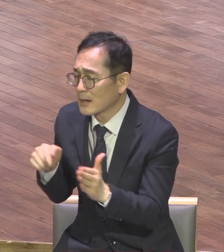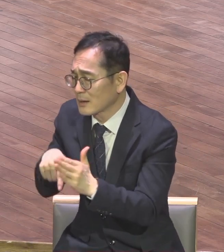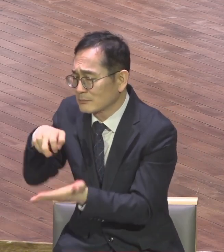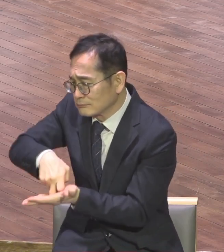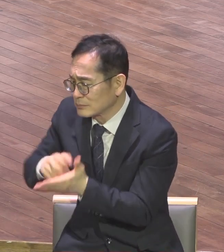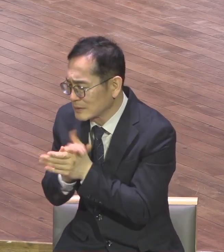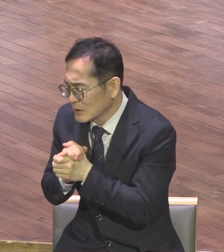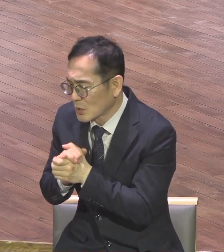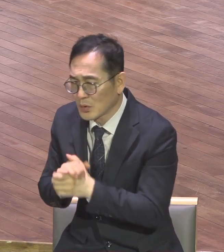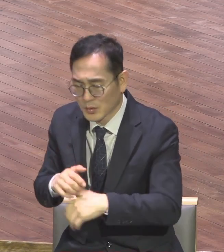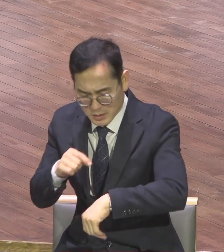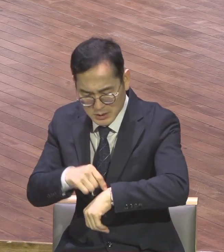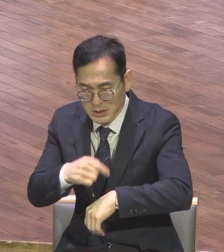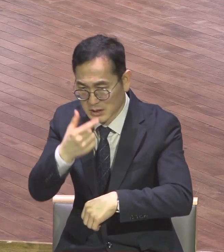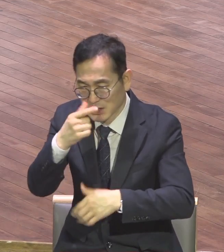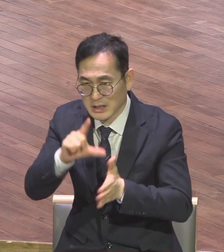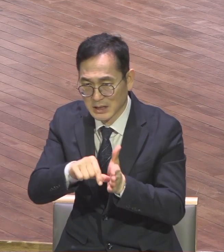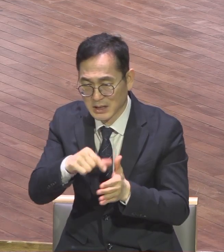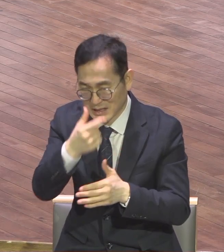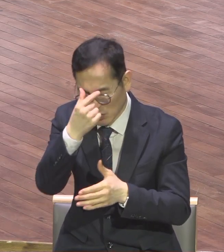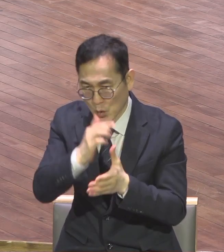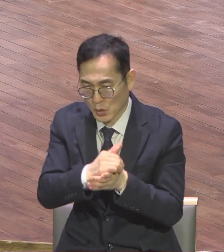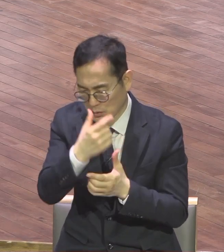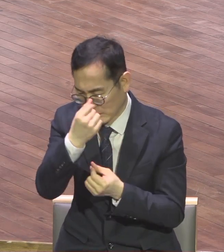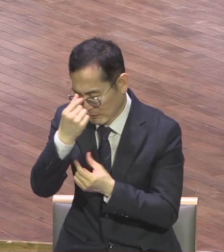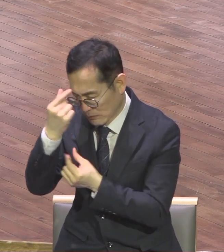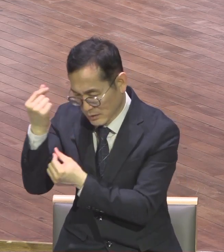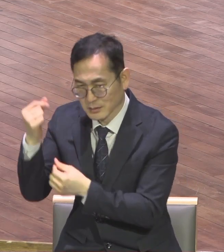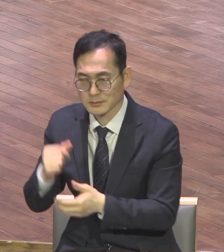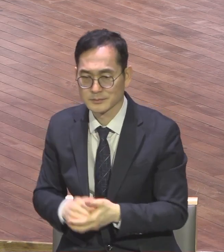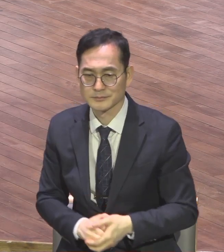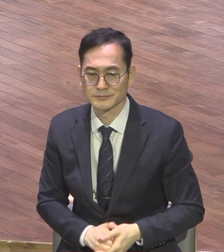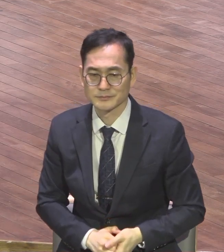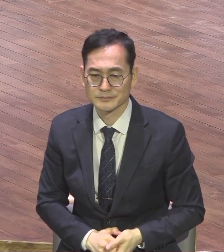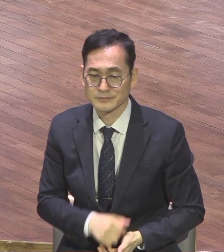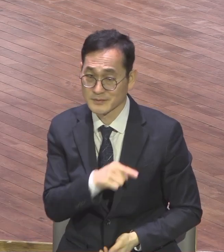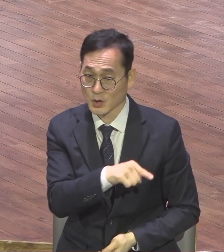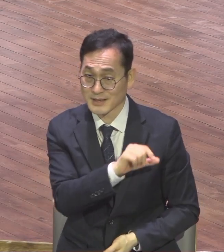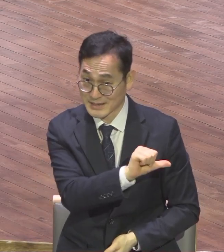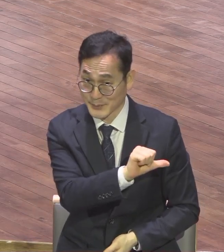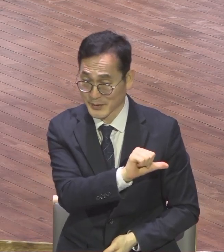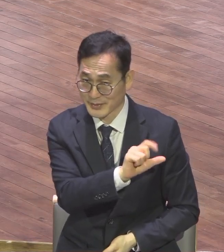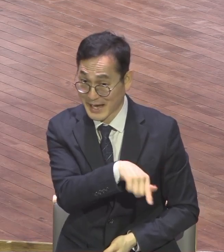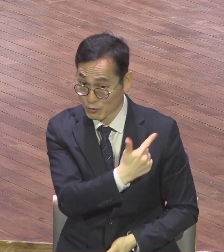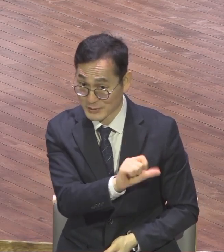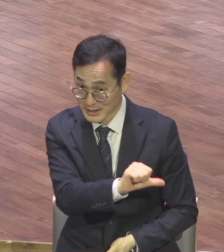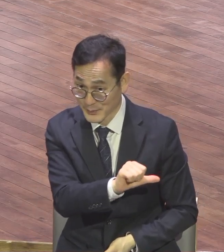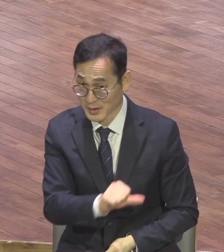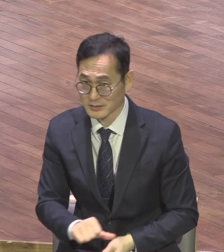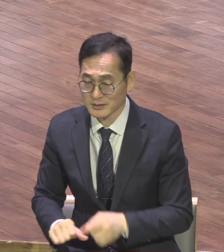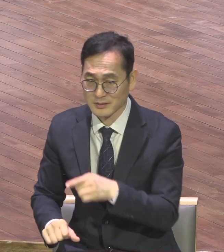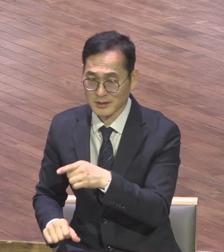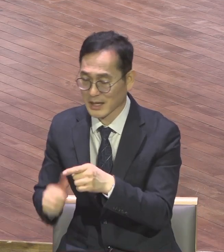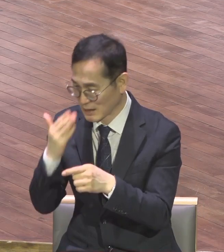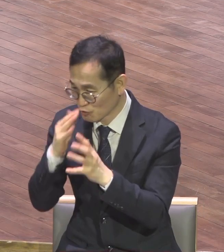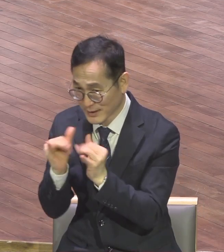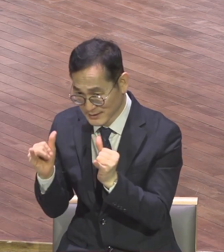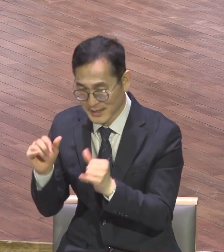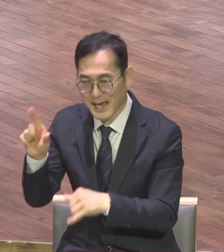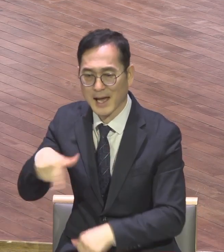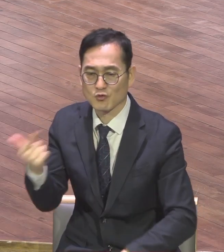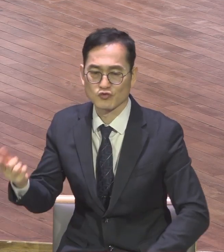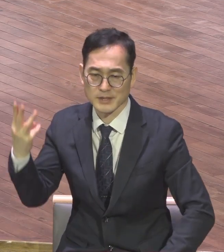지금도 모슬림들 이 모슬림은 다섯 번, 이 유대인들은 세 번 하는데 유대 시간 법을